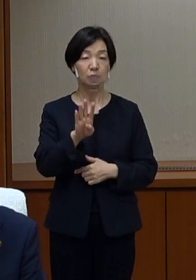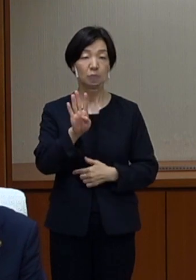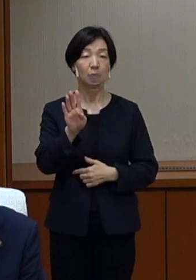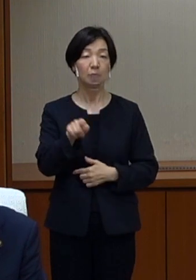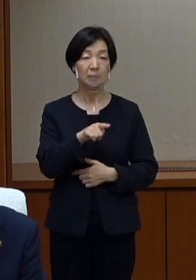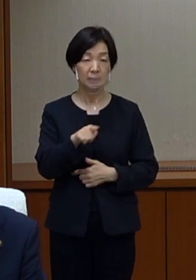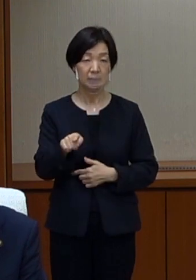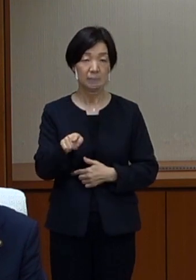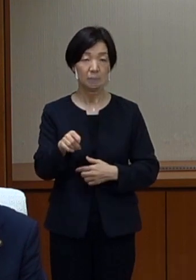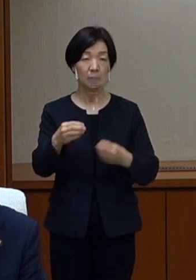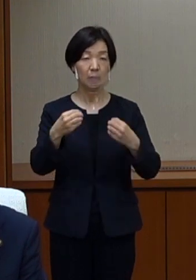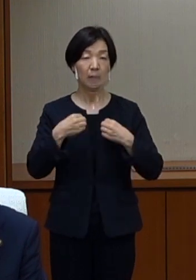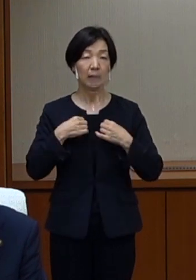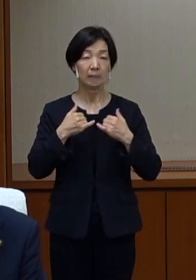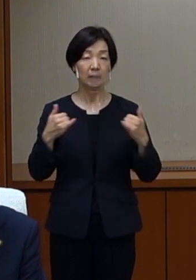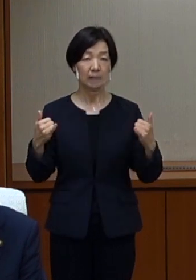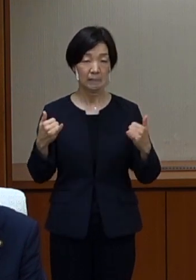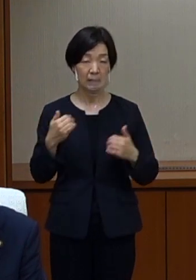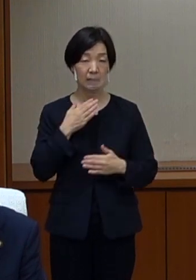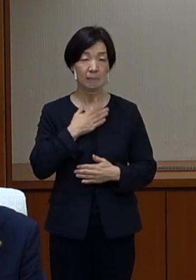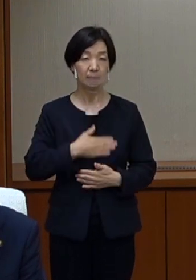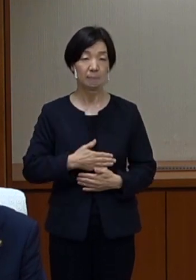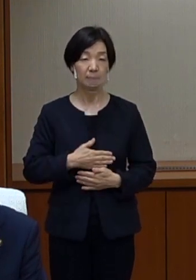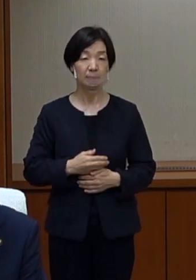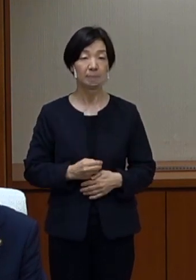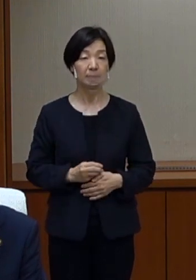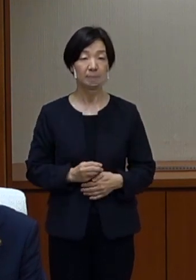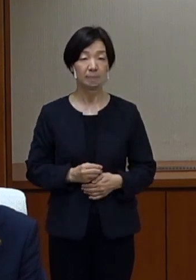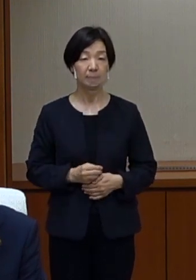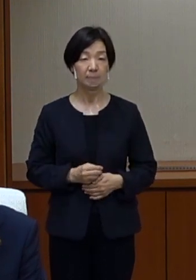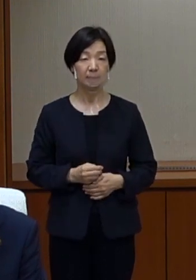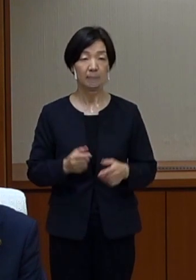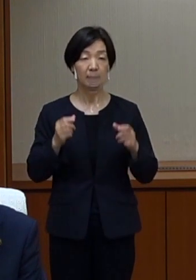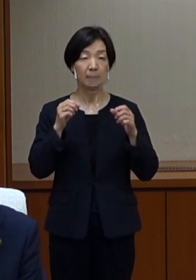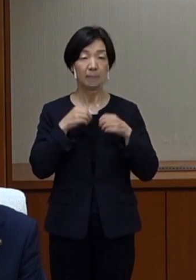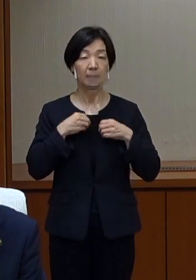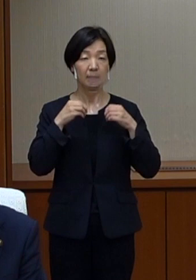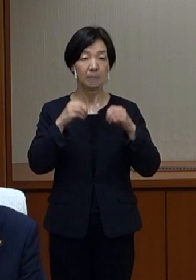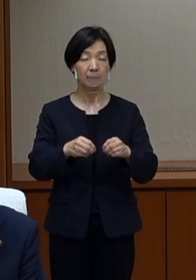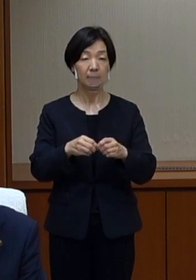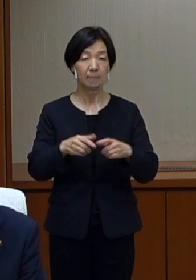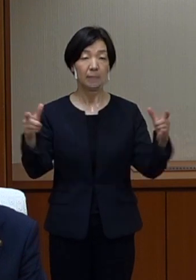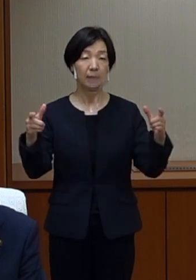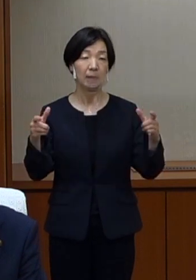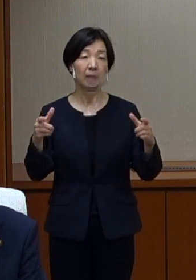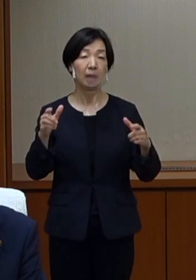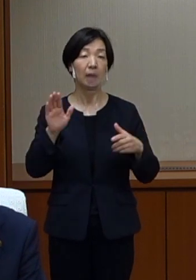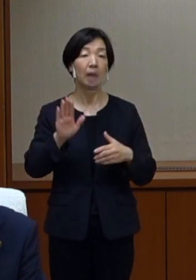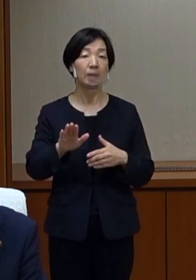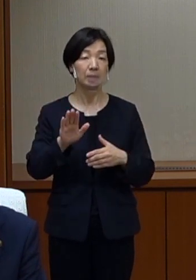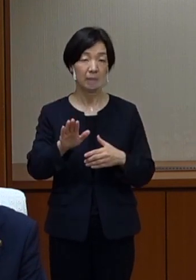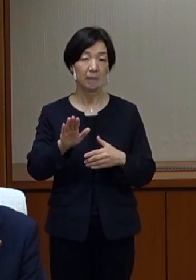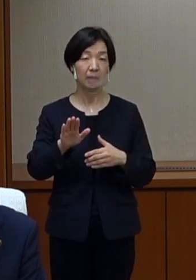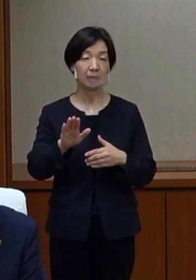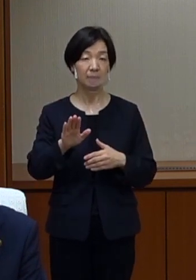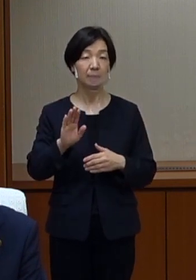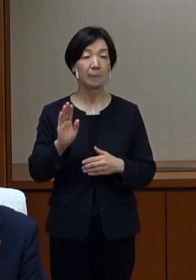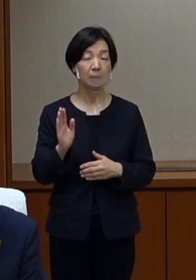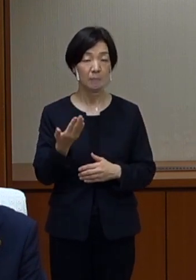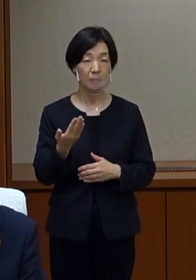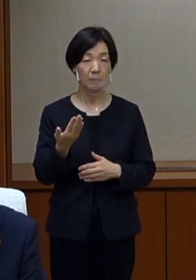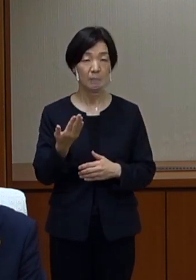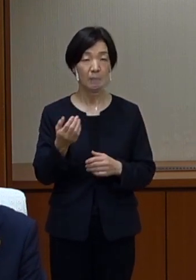の陽性者を確認するなど、爆発的に拡大いたしましたが、